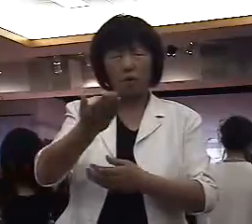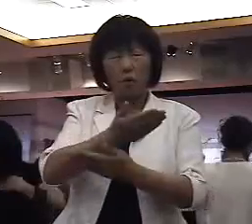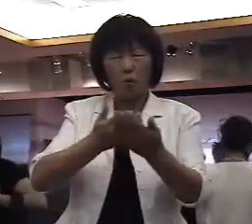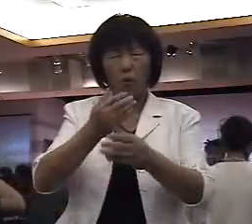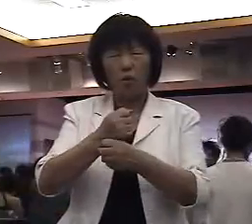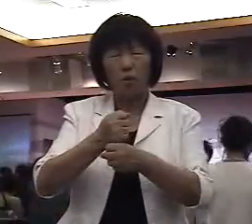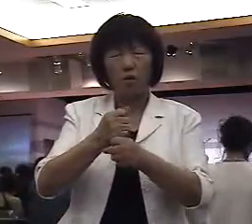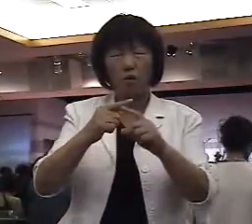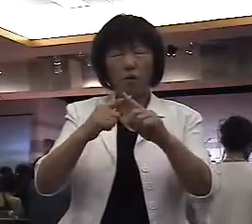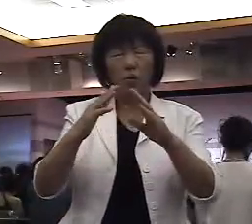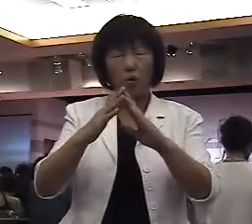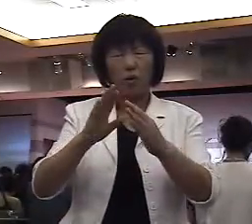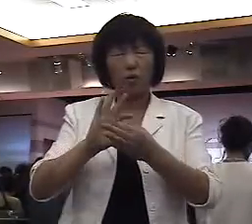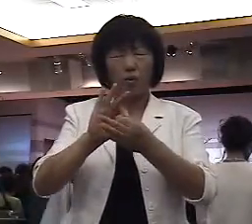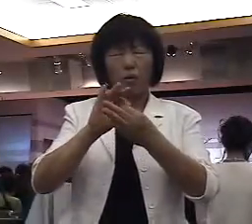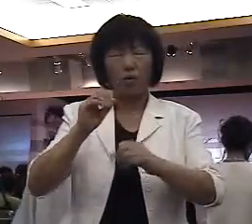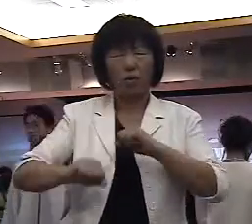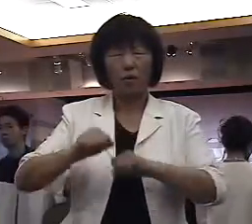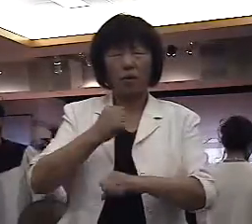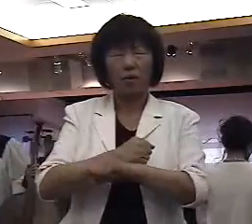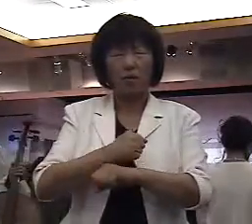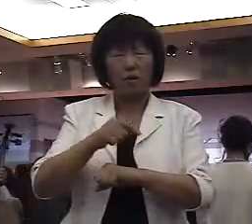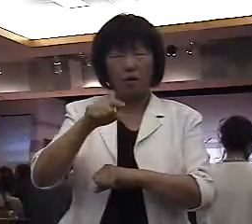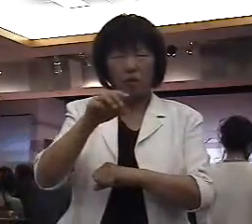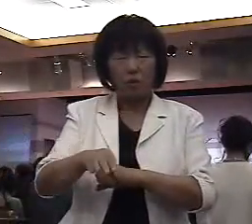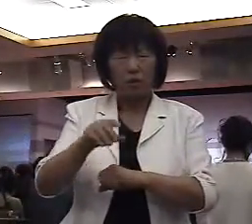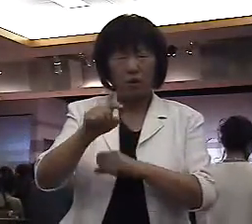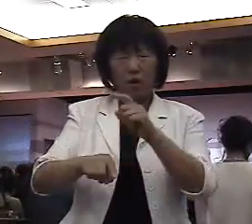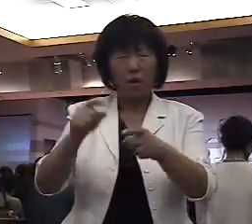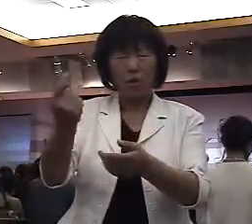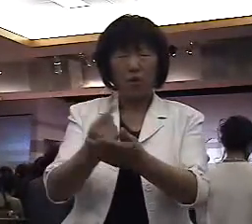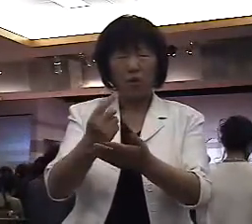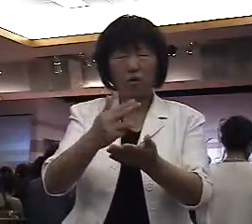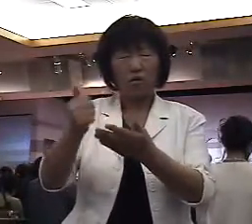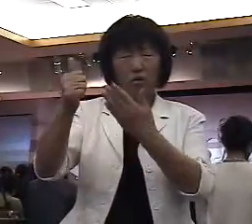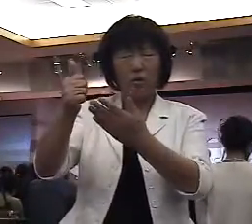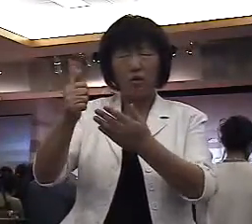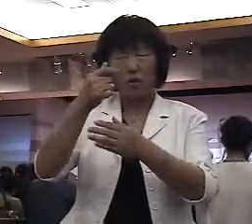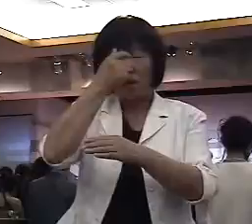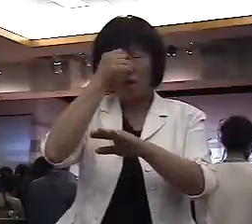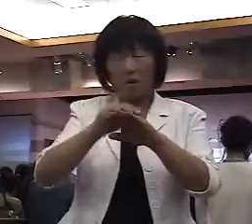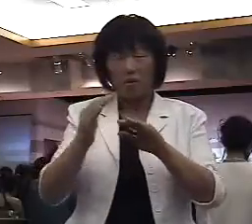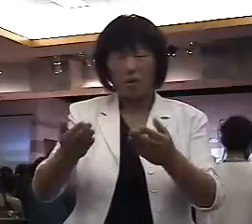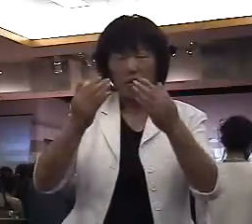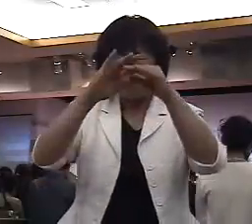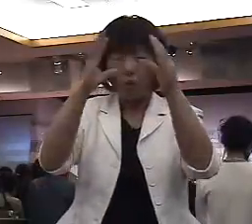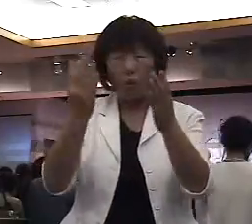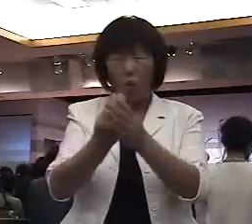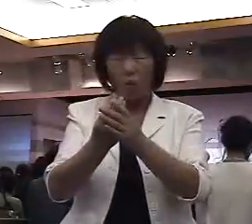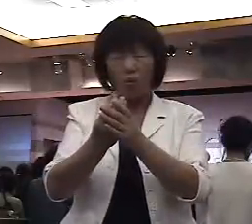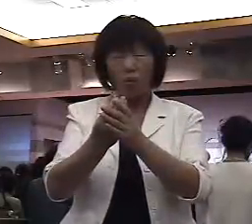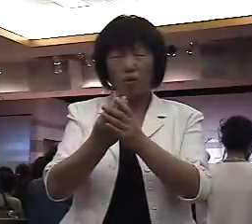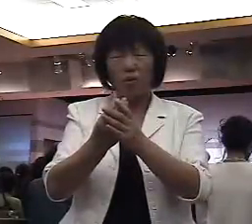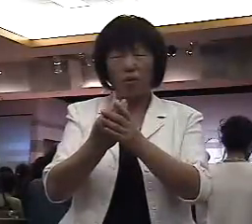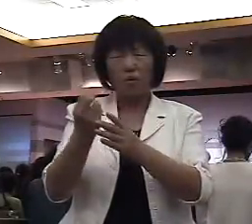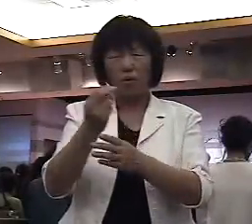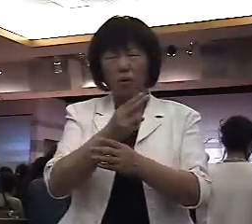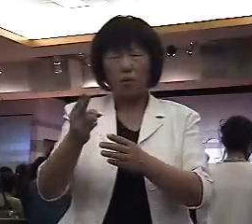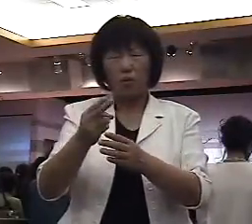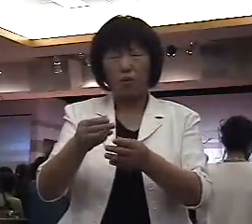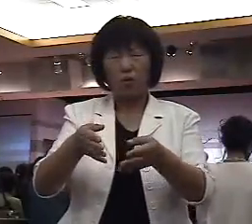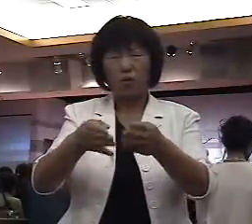교통하심, 교회를 통해 역사하심이 여기 나와 주님께 예배드리는 모든 주님의 백성들을 위해 곧